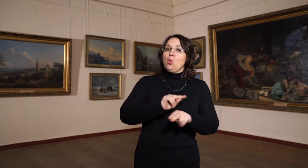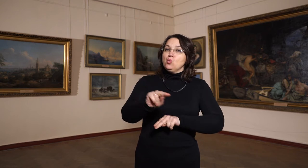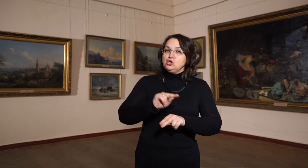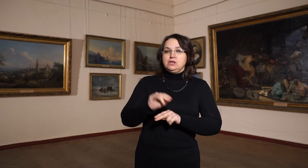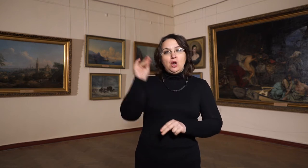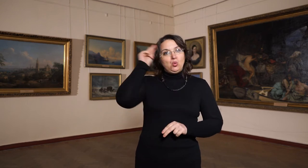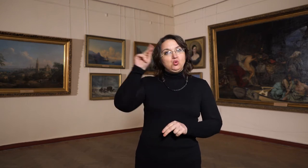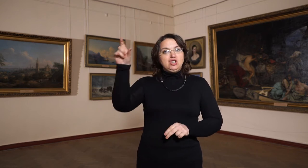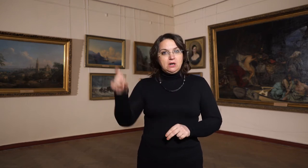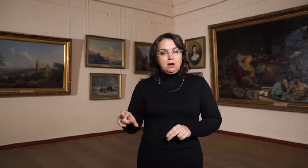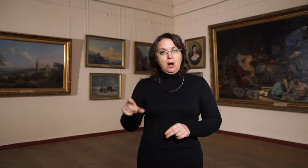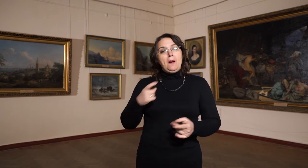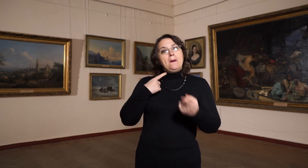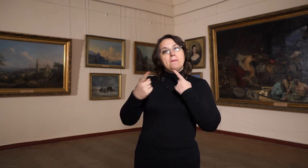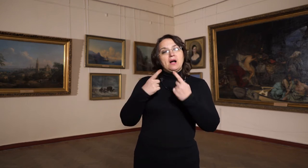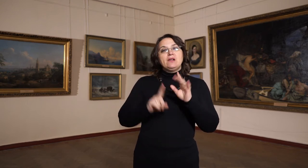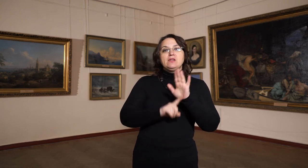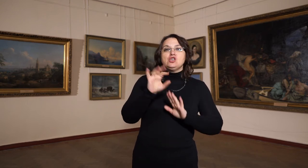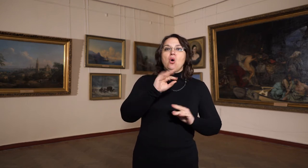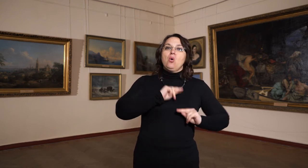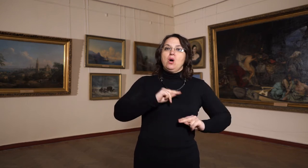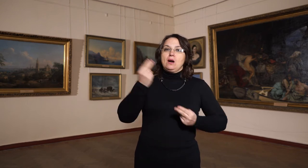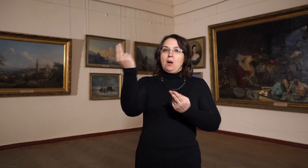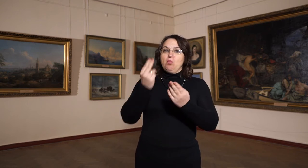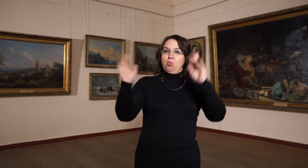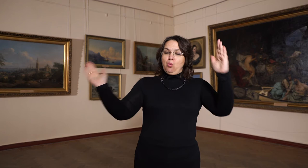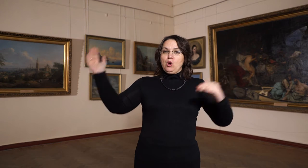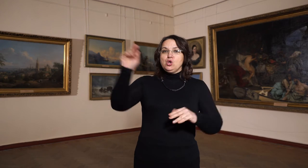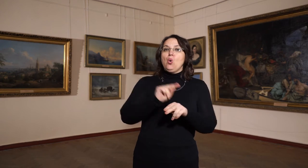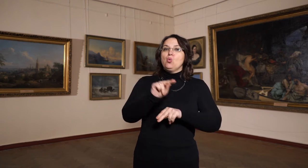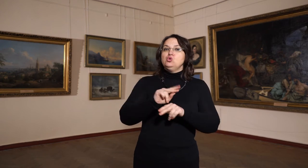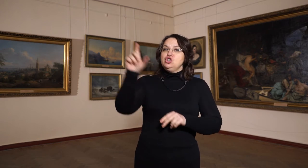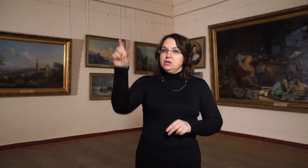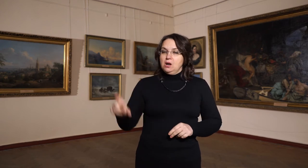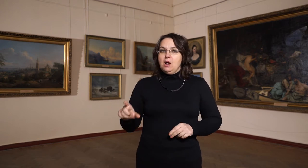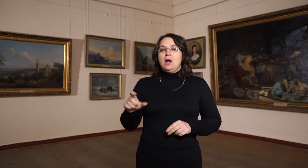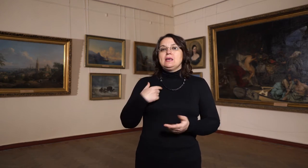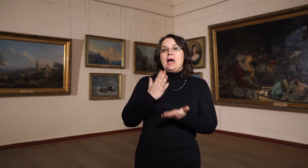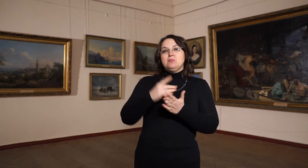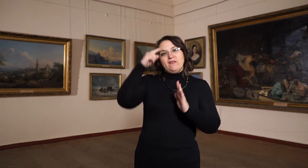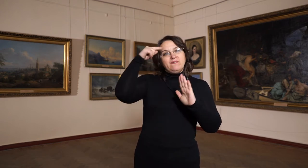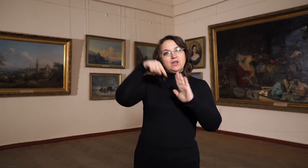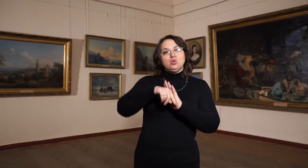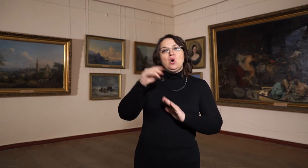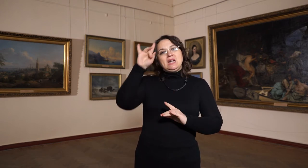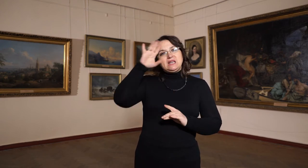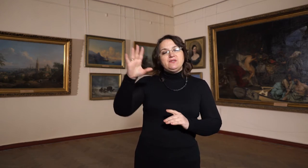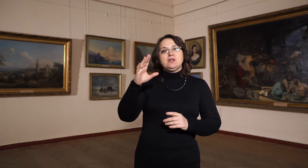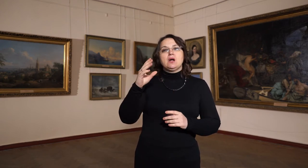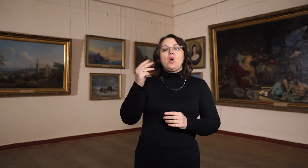ученика. Поговорим вначале о работе учителя. Я имею в виду известного художника Карла Богдановича